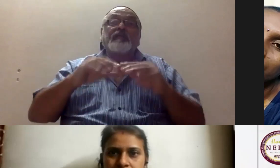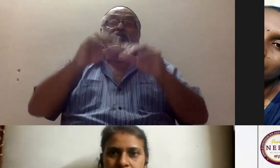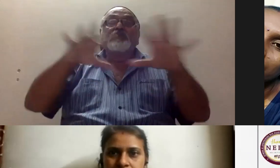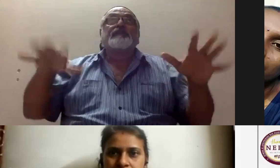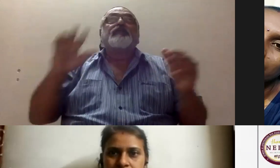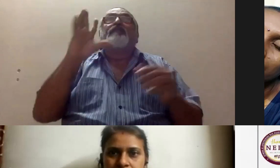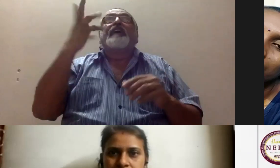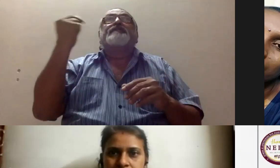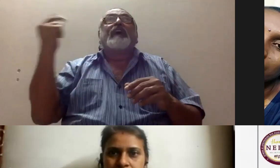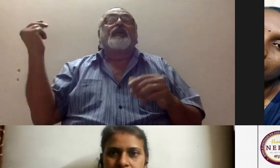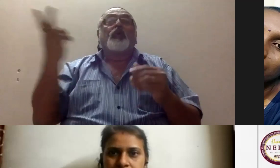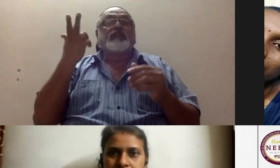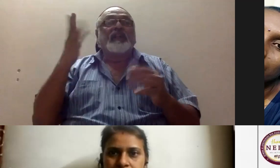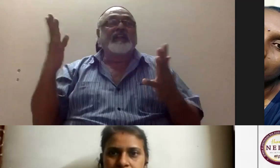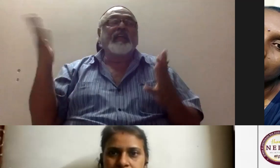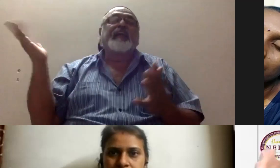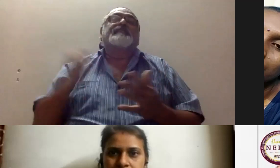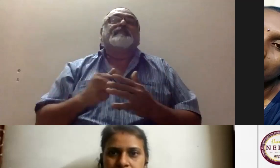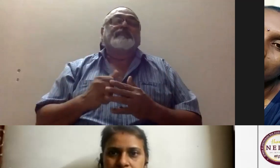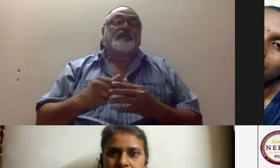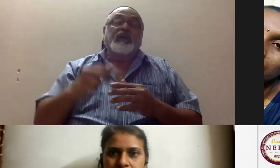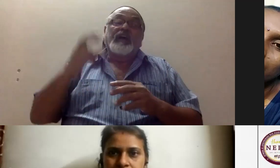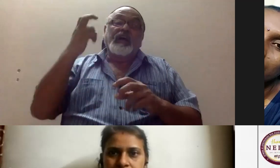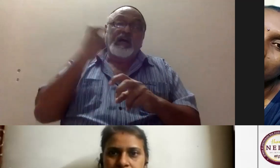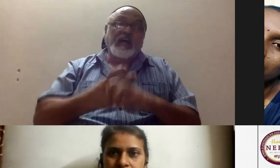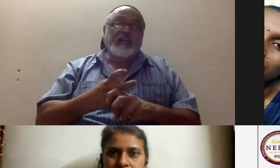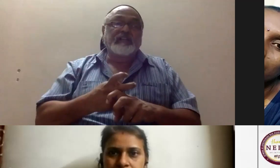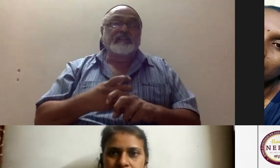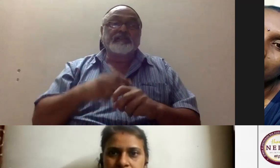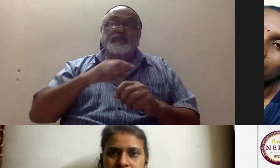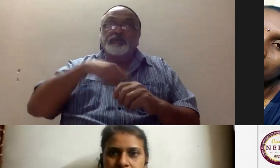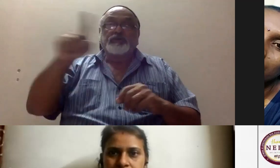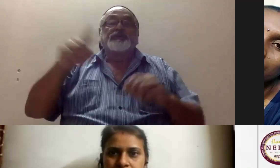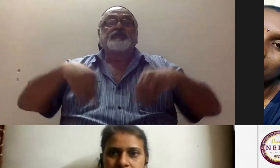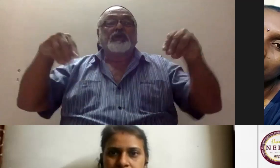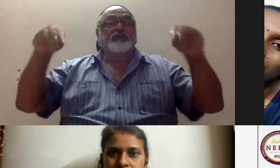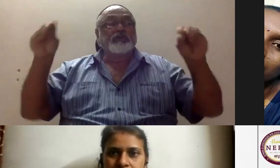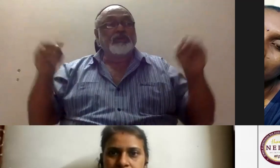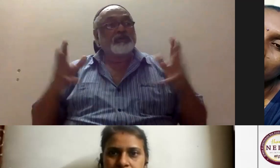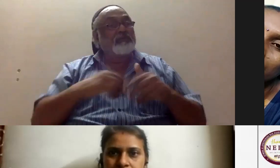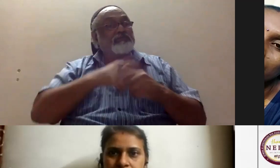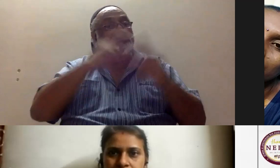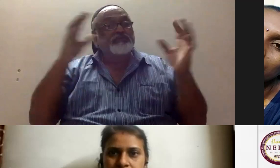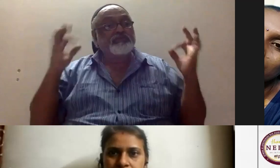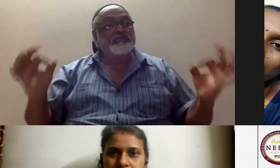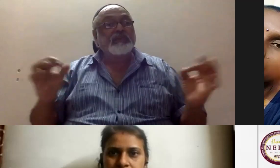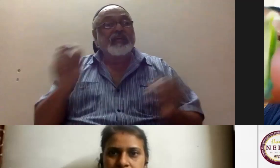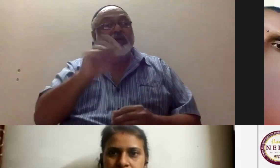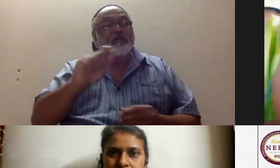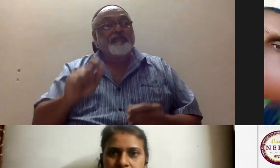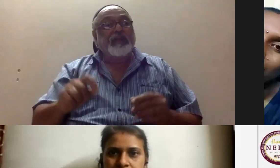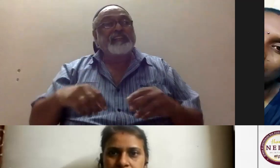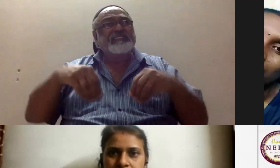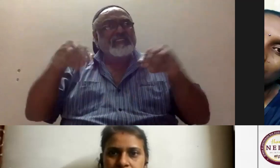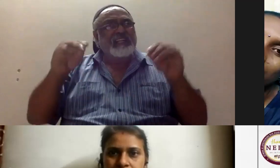होटल। लेकिन गए, दुकान लगाई, और क्या बेच रहे, कोई और होगा तो बोलेगा अरे पेन बेचने के लिए जा रहे हो